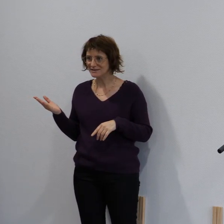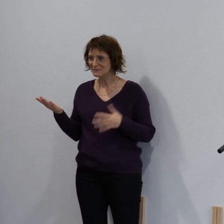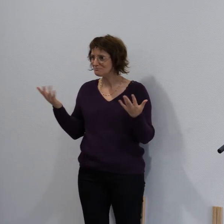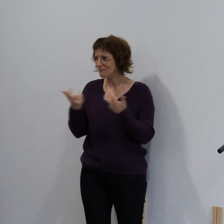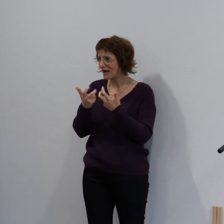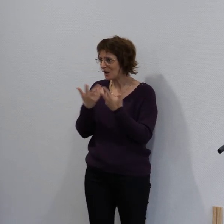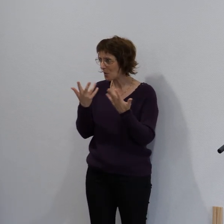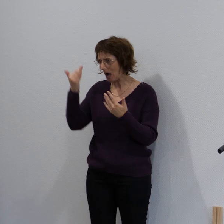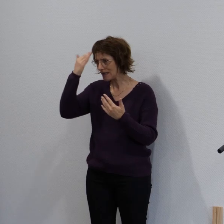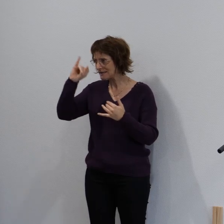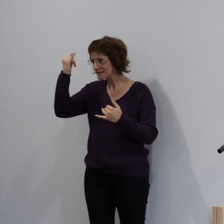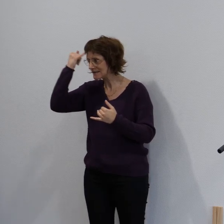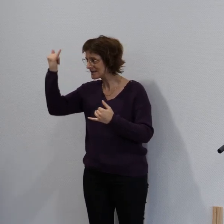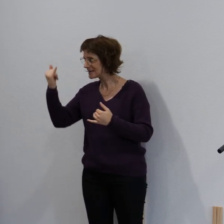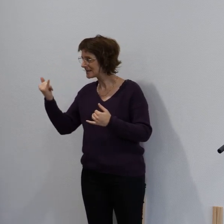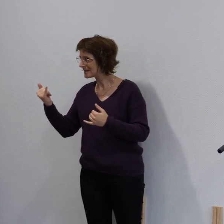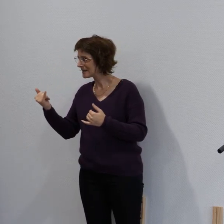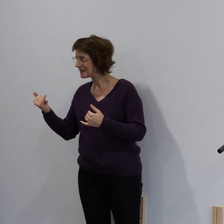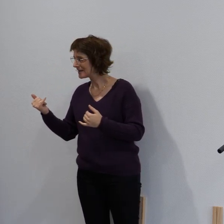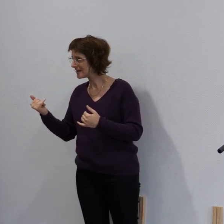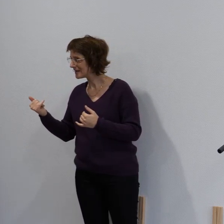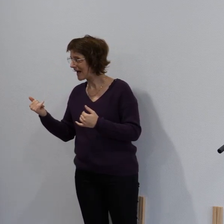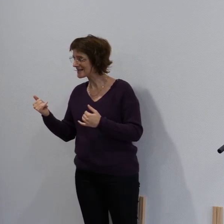Par exemple, quelqu'un a une idée?